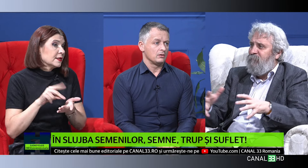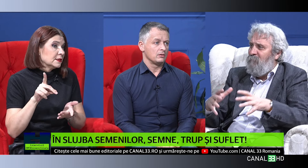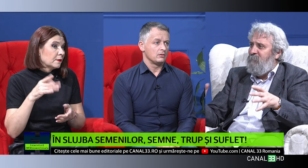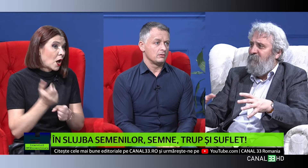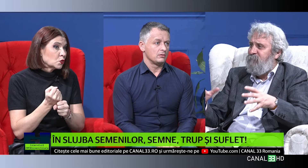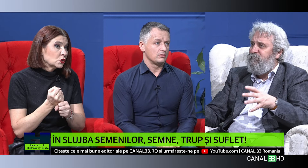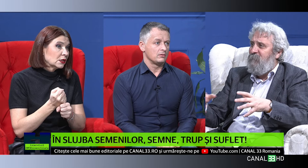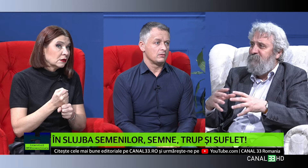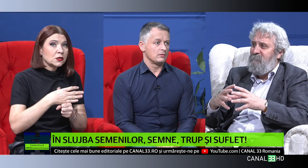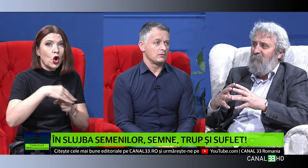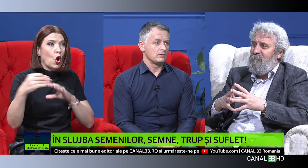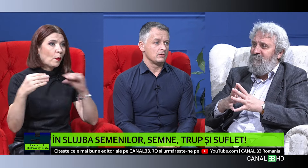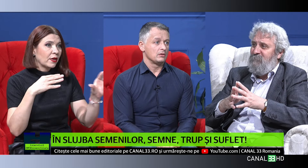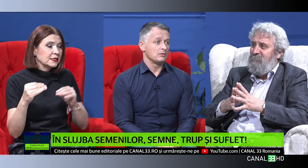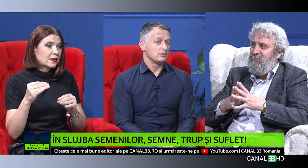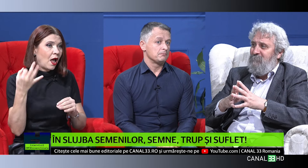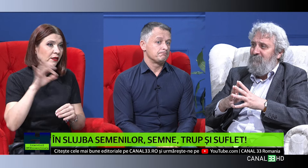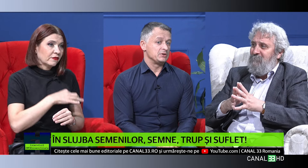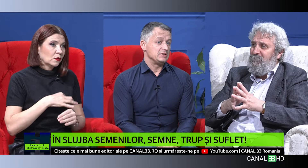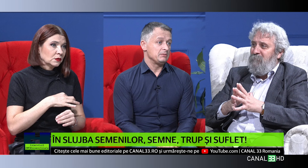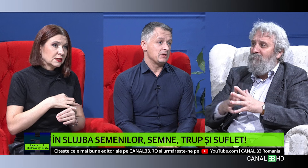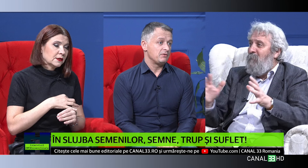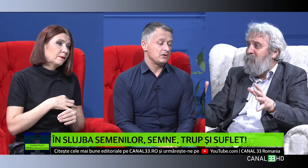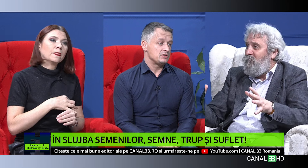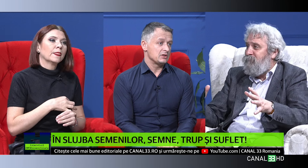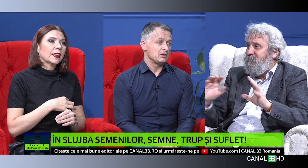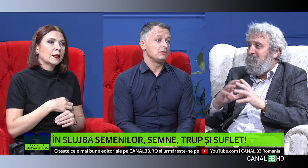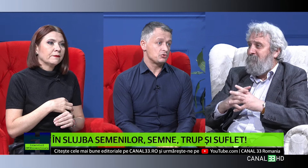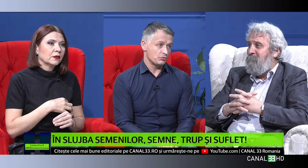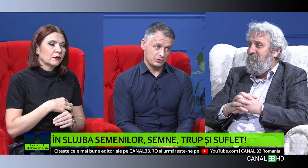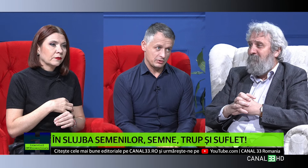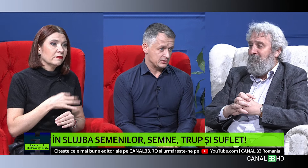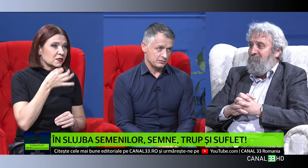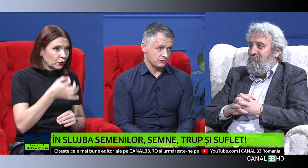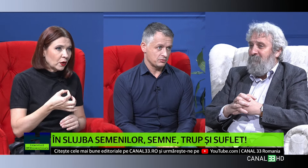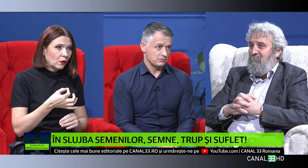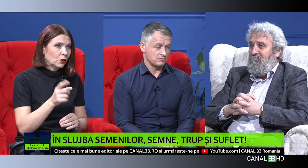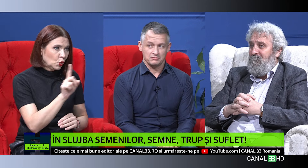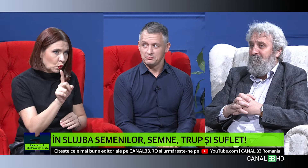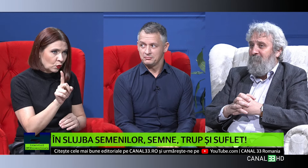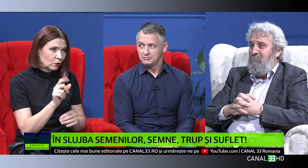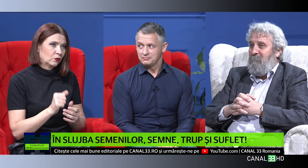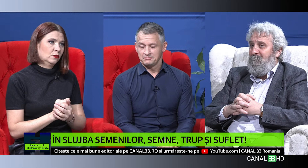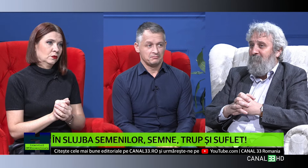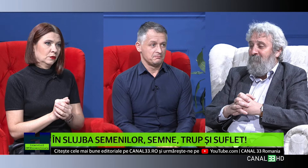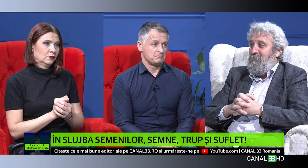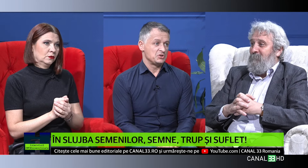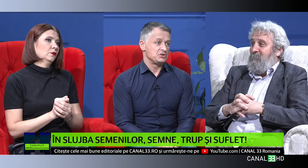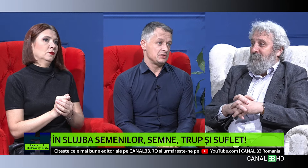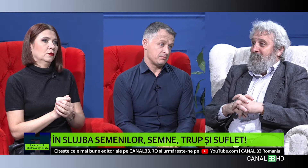reușit să mă lipsească și alte facultăți de... Din nu am cunoștință. Nici eu nu știu de acest lucru. Nu. Și